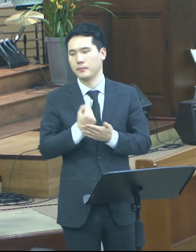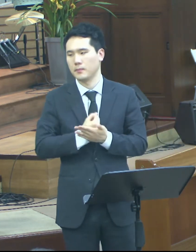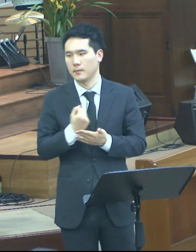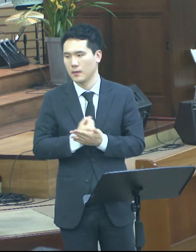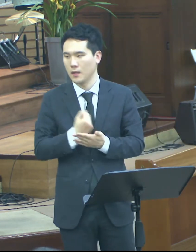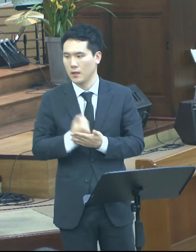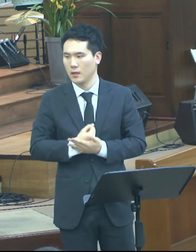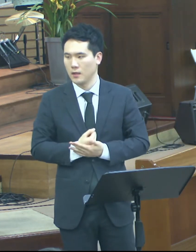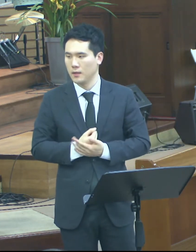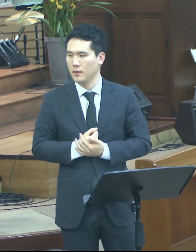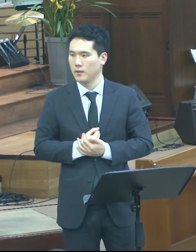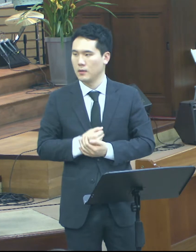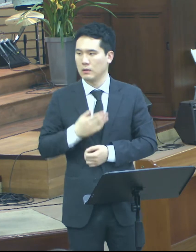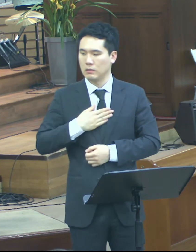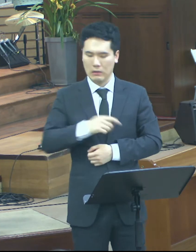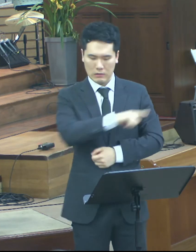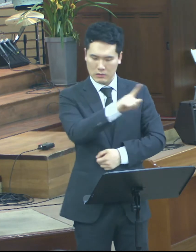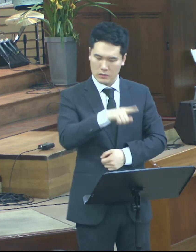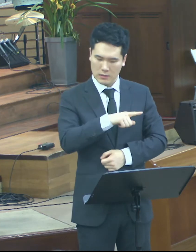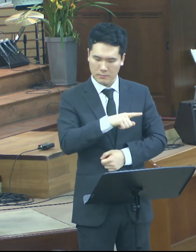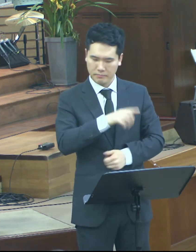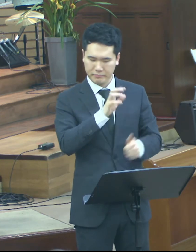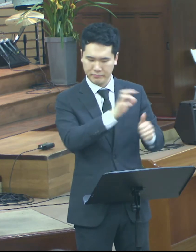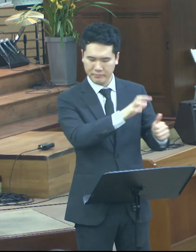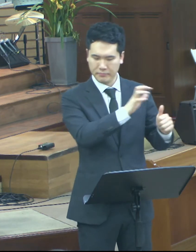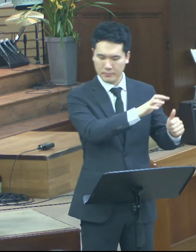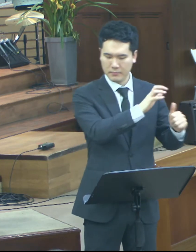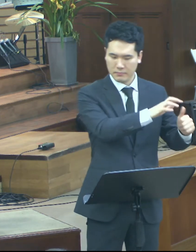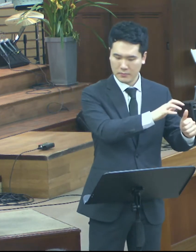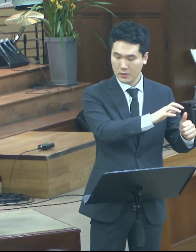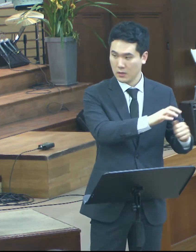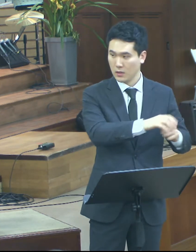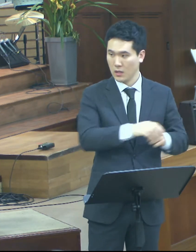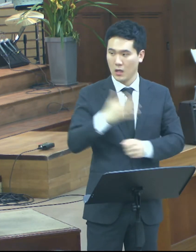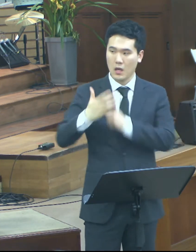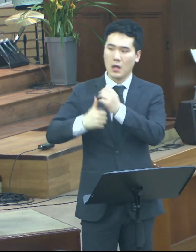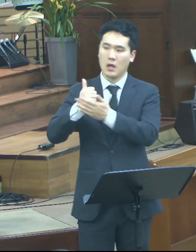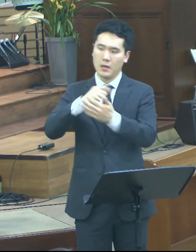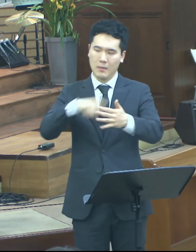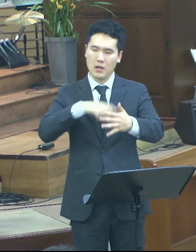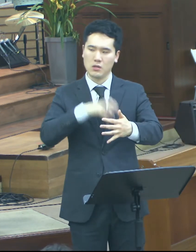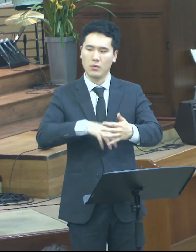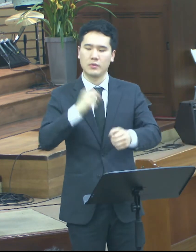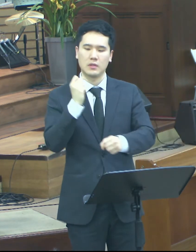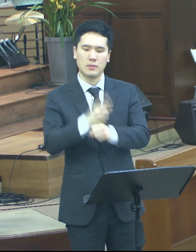있다. 내가 그들을 비난하자 그것은 나 하나님 안에서 예정된 일이라고 답을 했다.